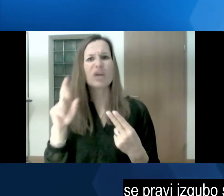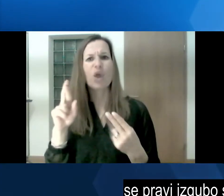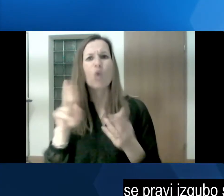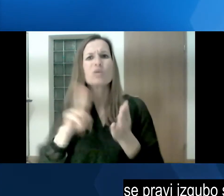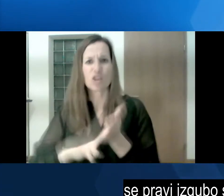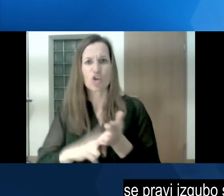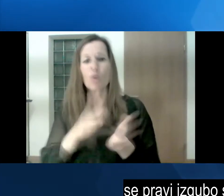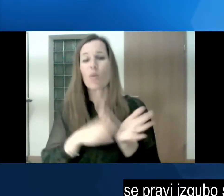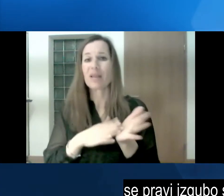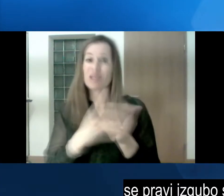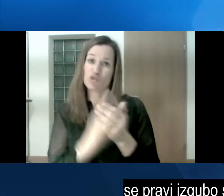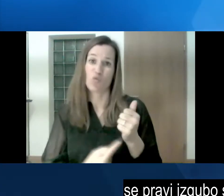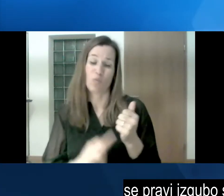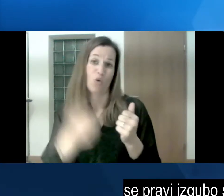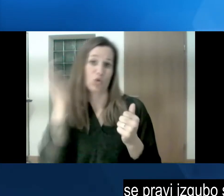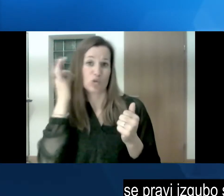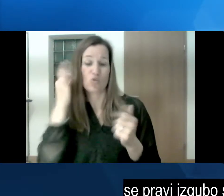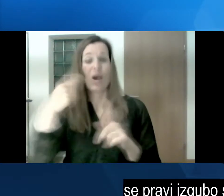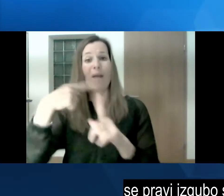in slepoto,